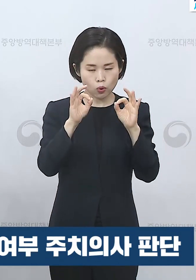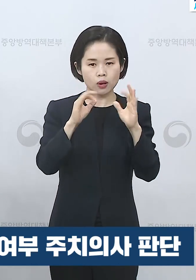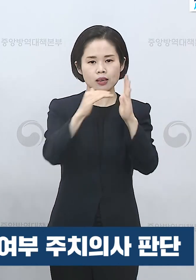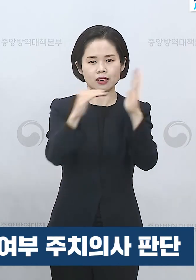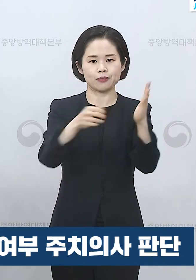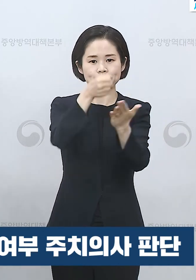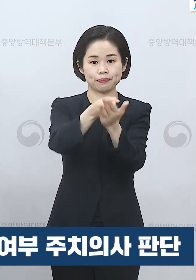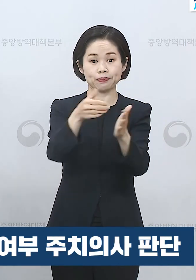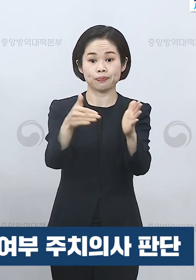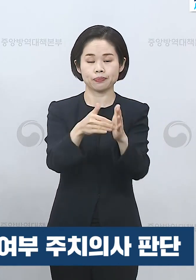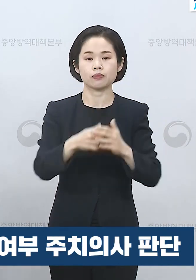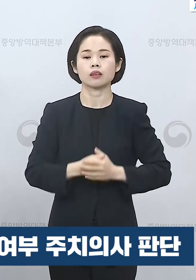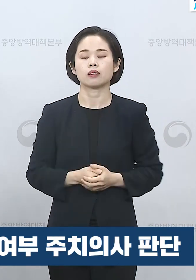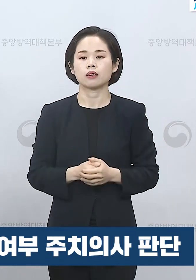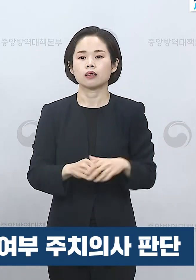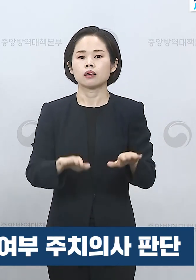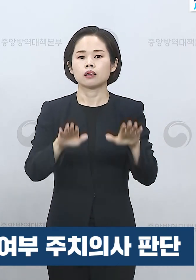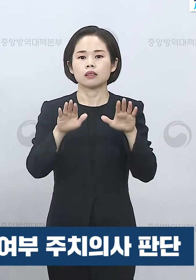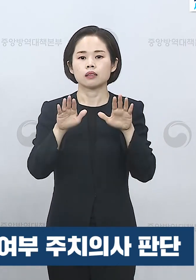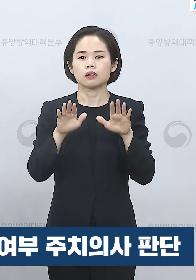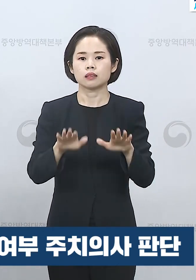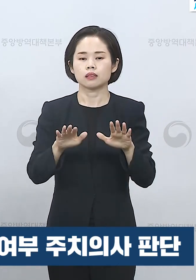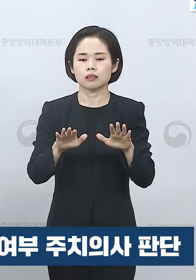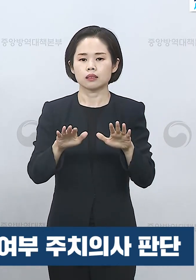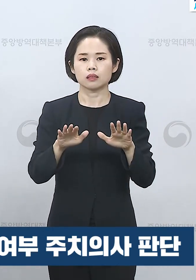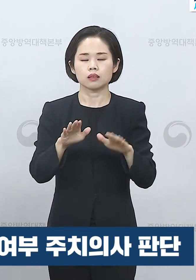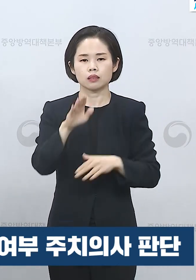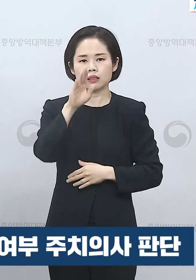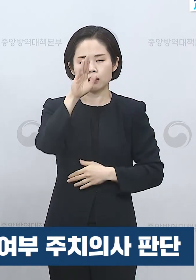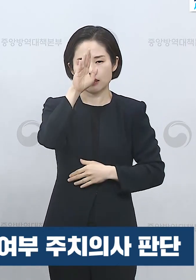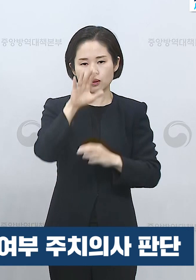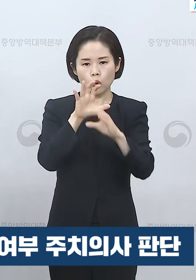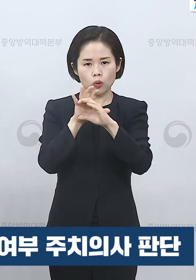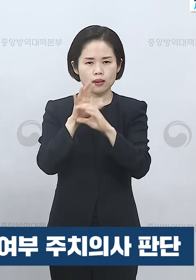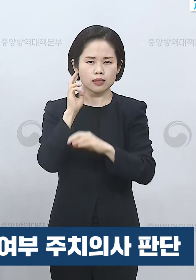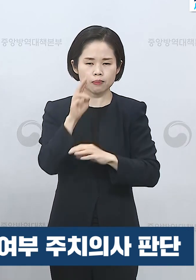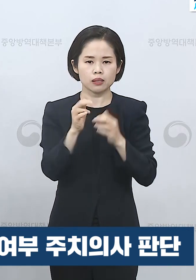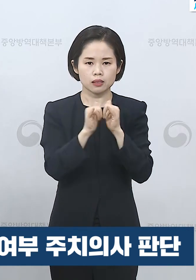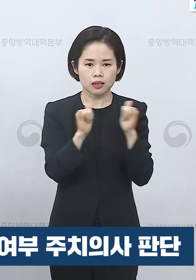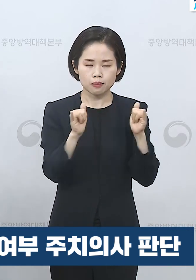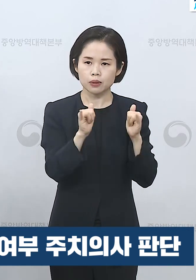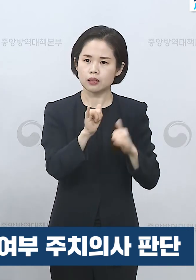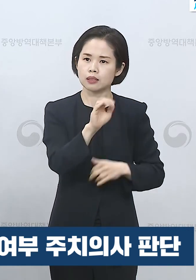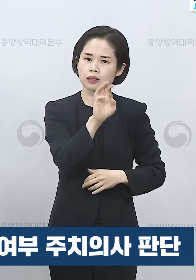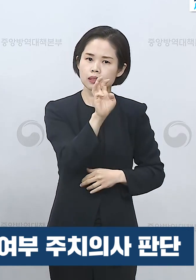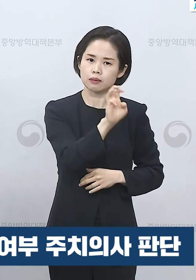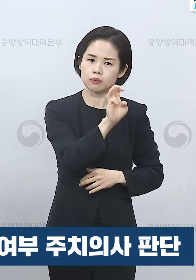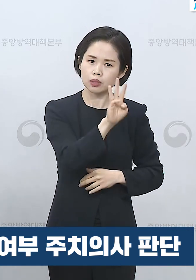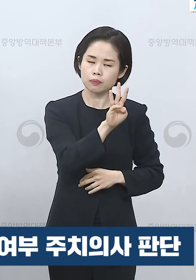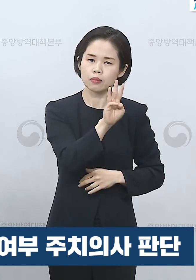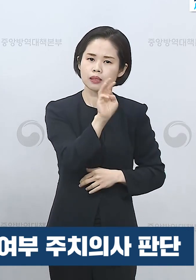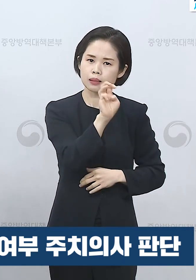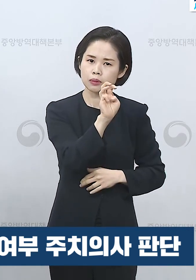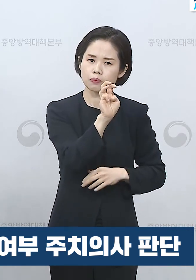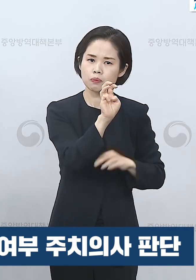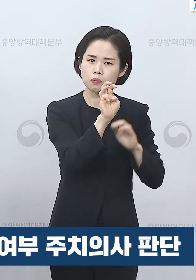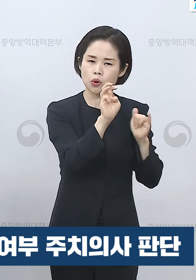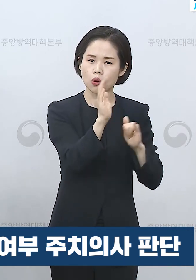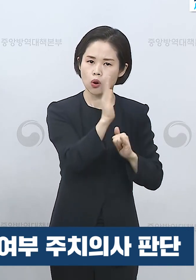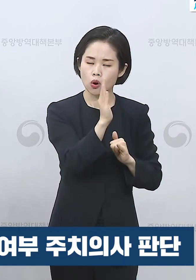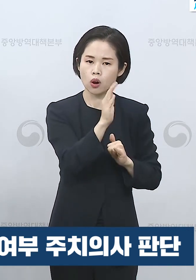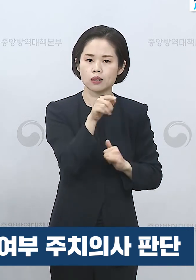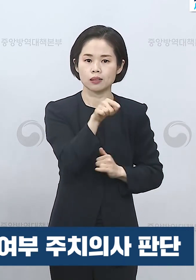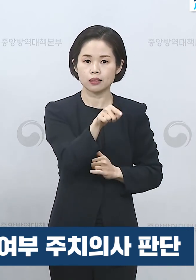현재는 저희가 지금 중증 환자가 현재 30여 명 정도의 규모이기 때문에 아마